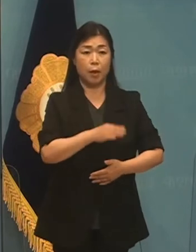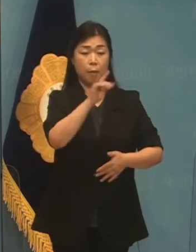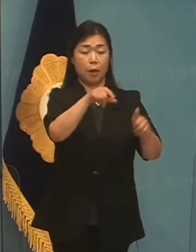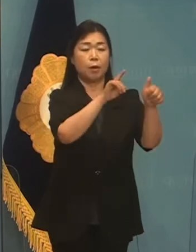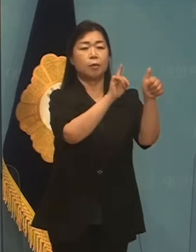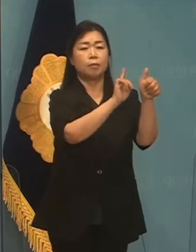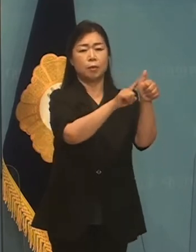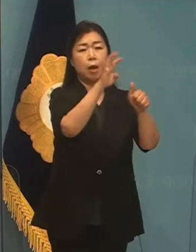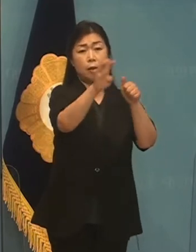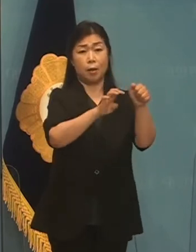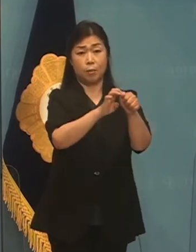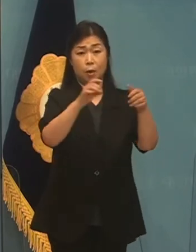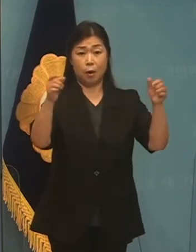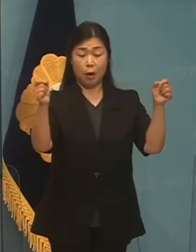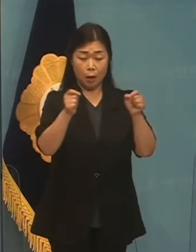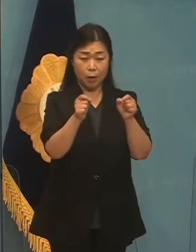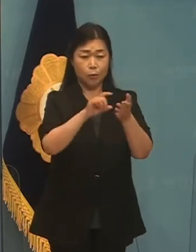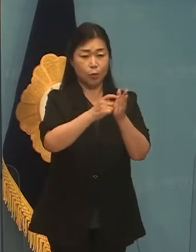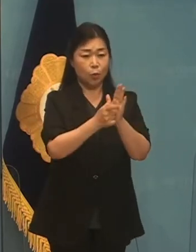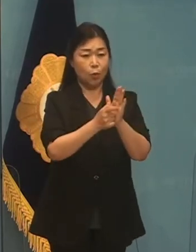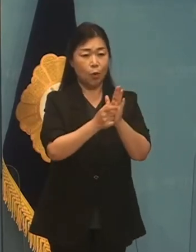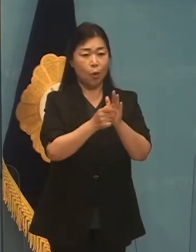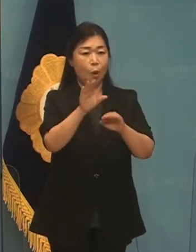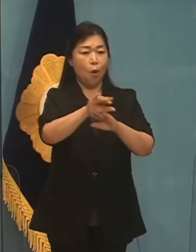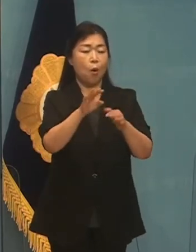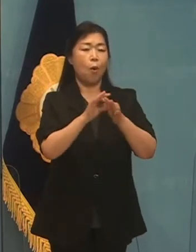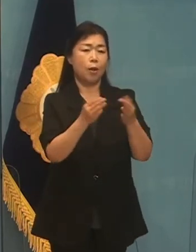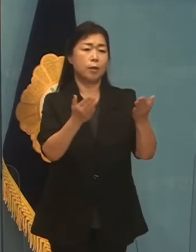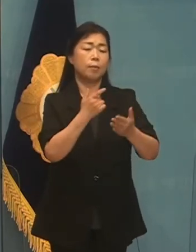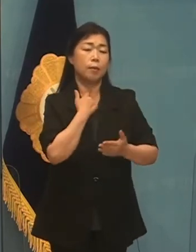고문은 40년 가까이 언론계에 몸담았고